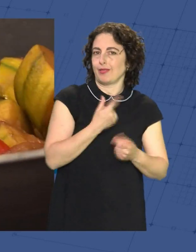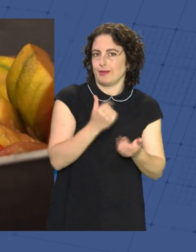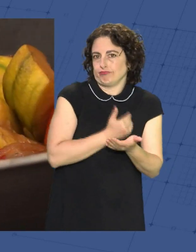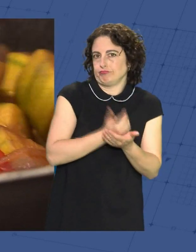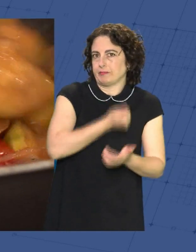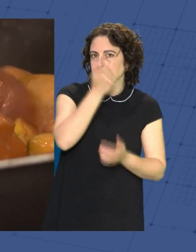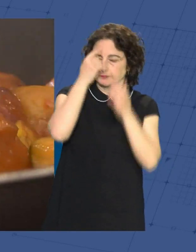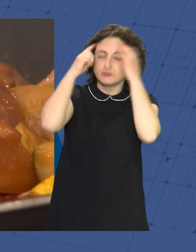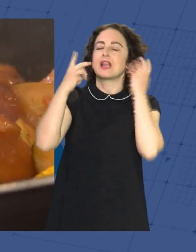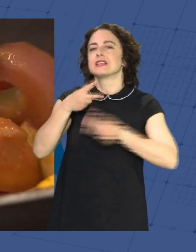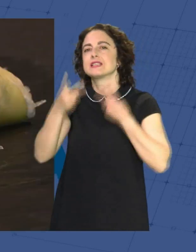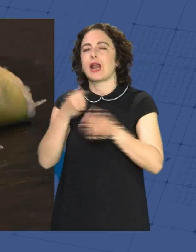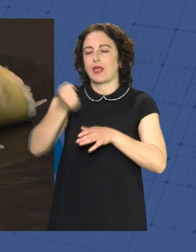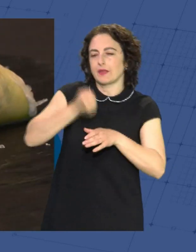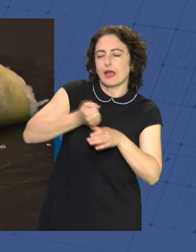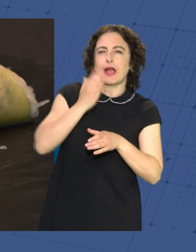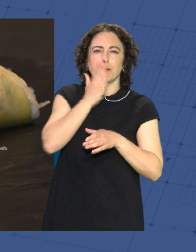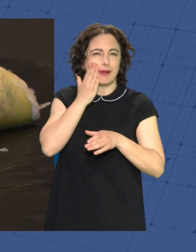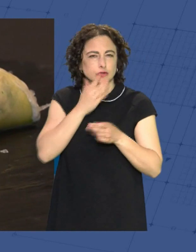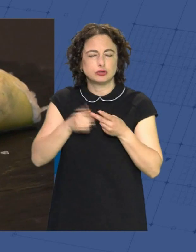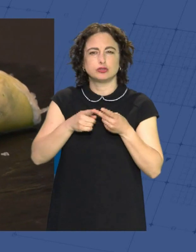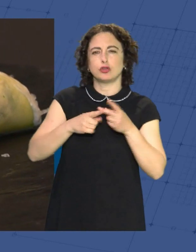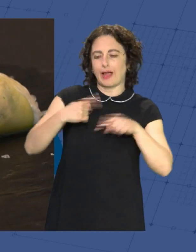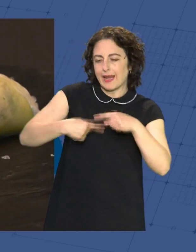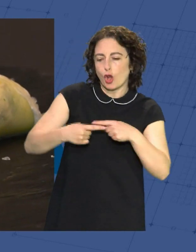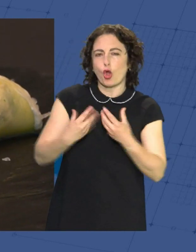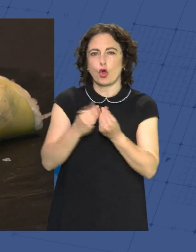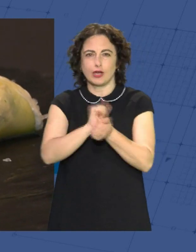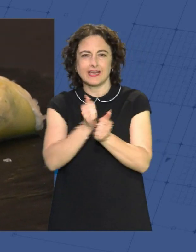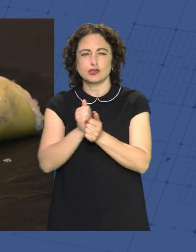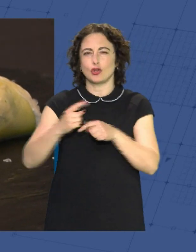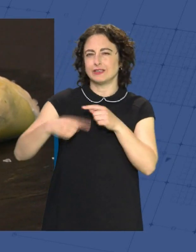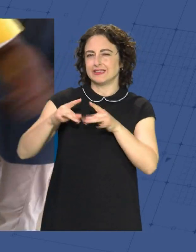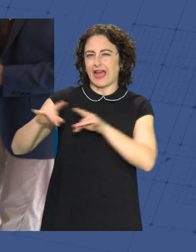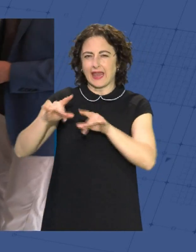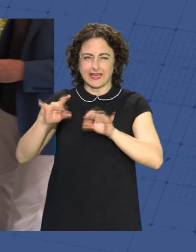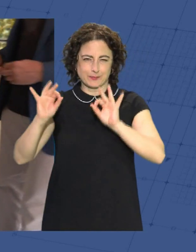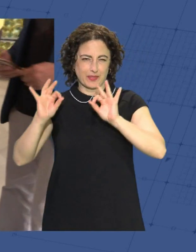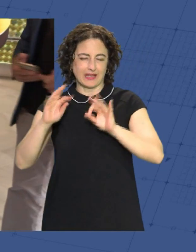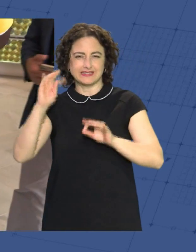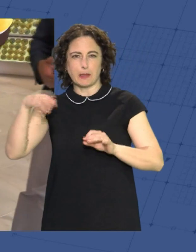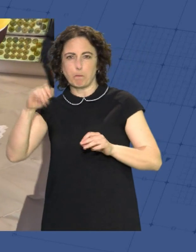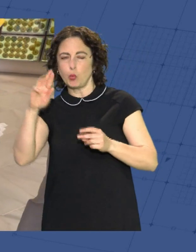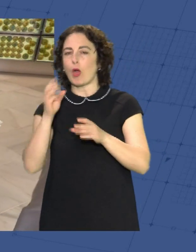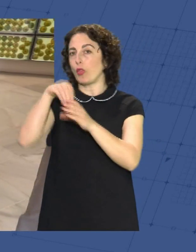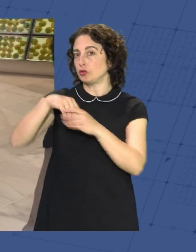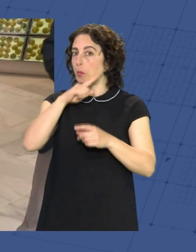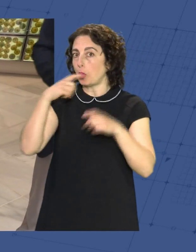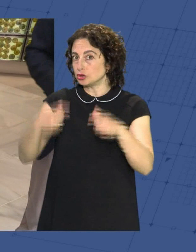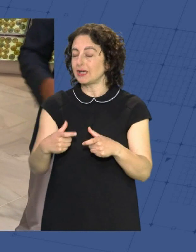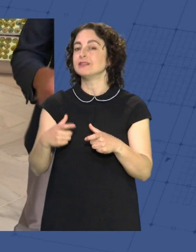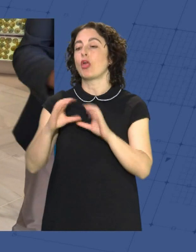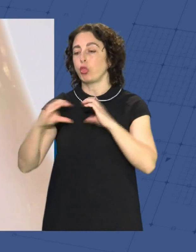En ensalada, en carpaccio, en canelón con queso, en tempura, en gazpacho, o siendo parte de un postre, el zuquiolo,